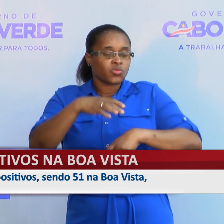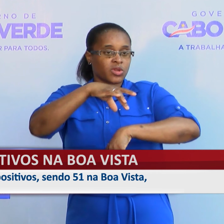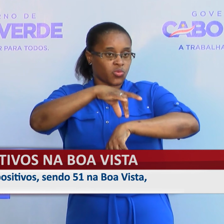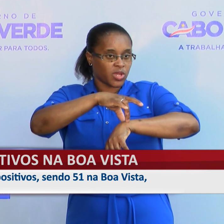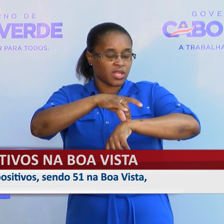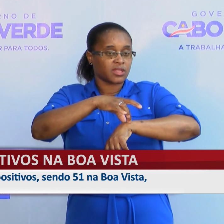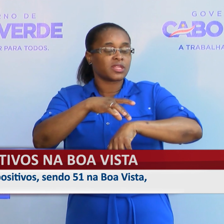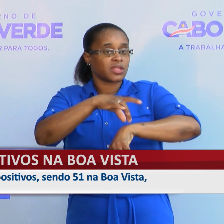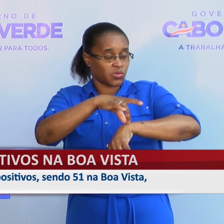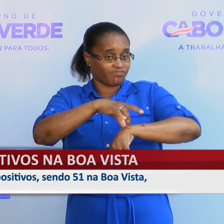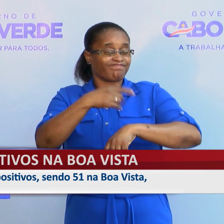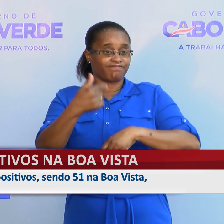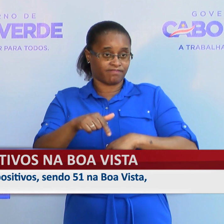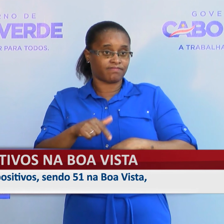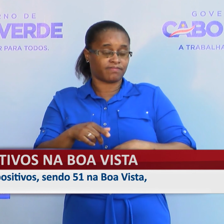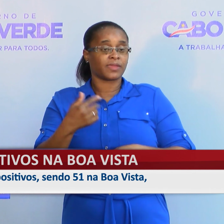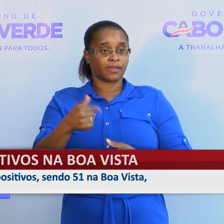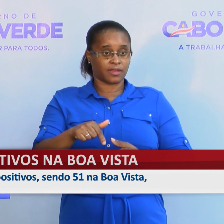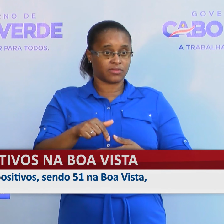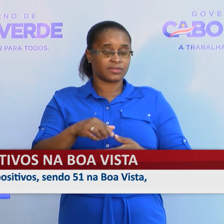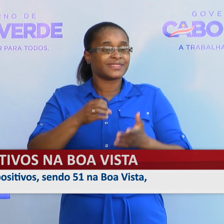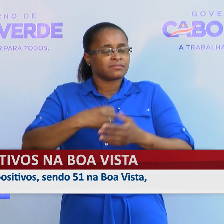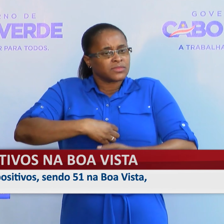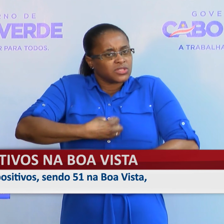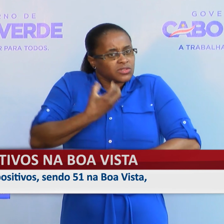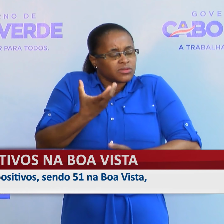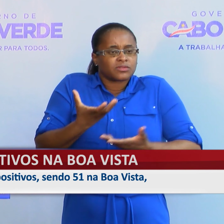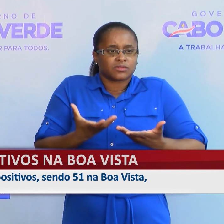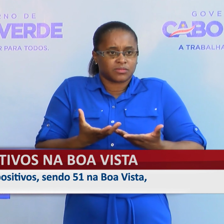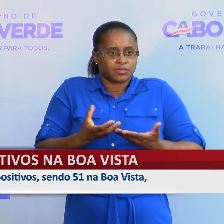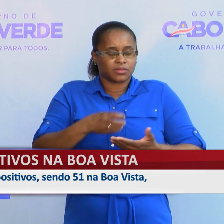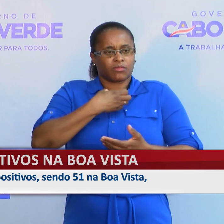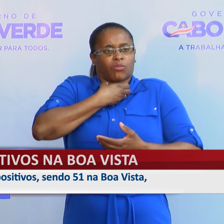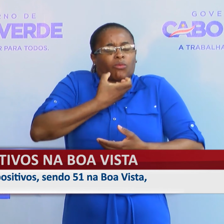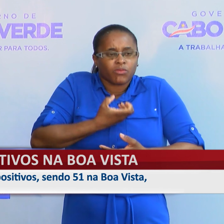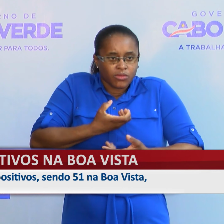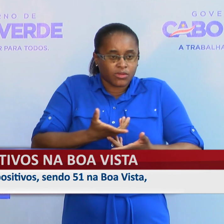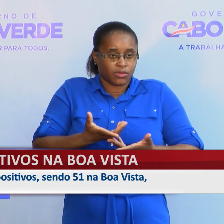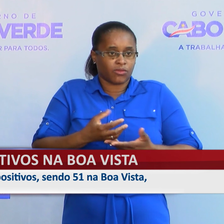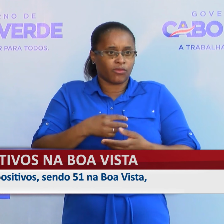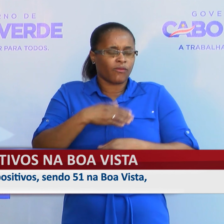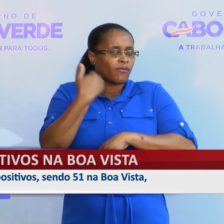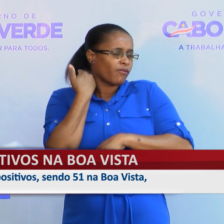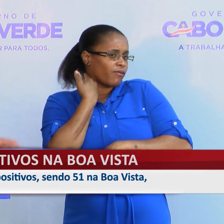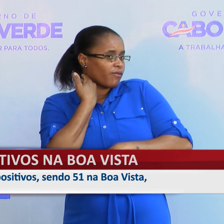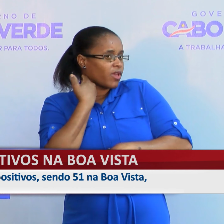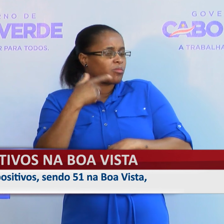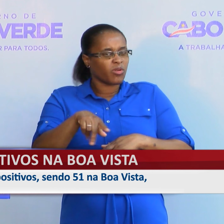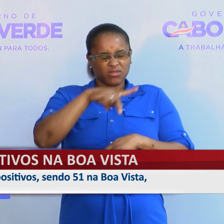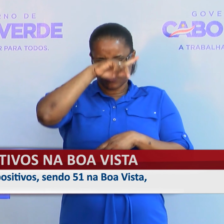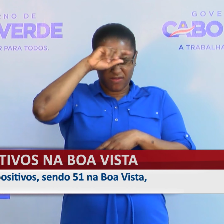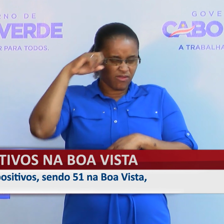tenha os sintomas mais típicos, nomeadamente tosse, febre ou dificuldade em